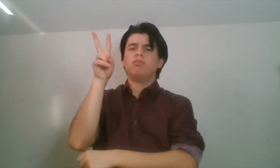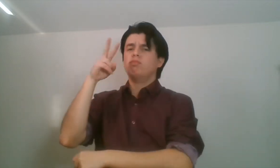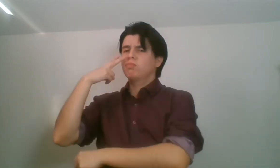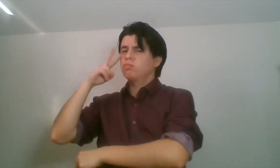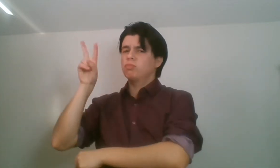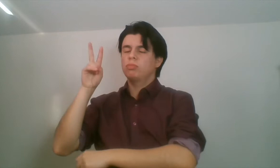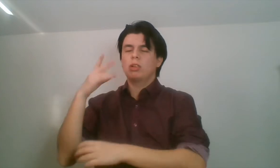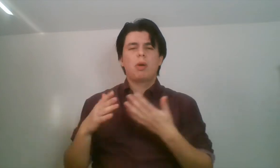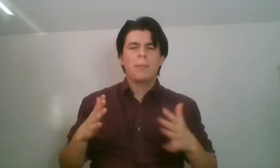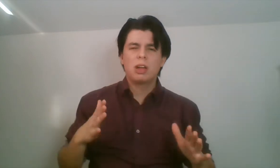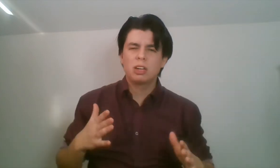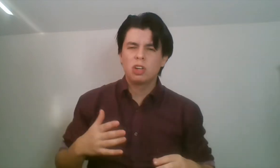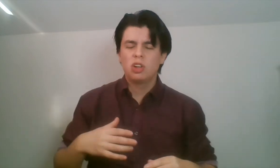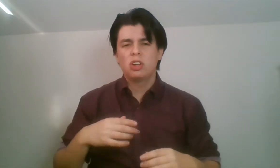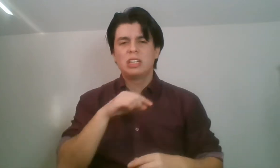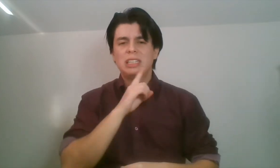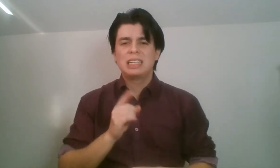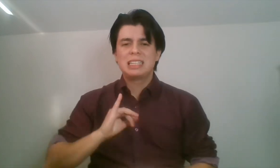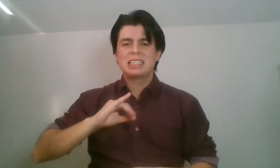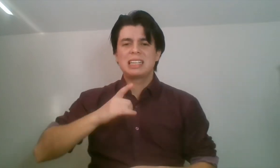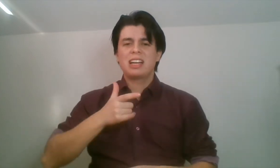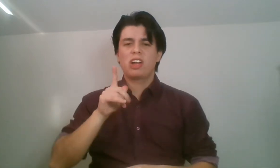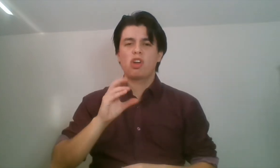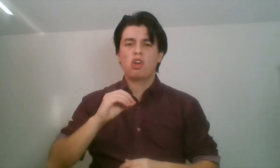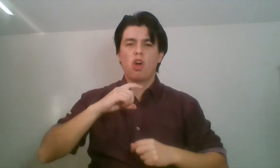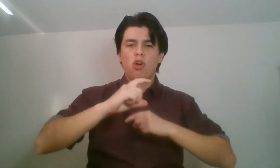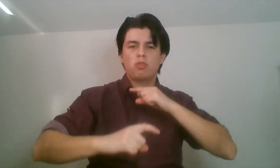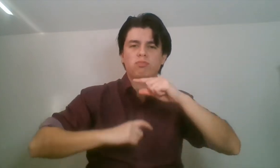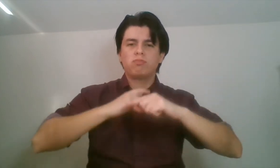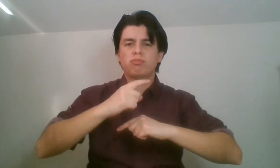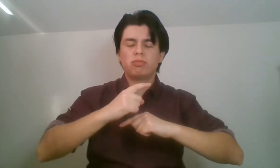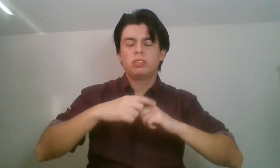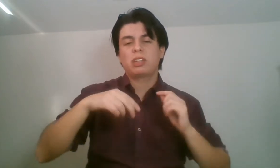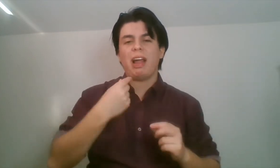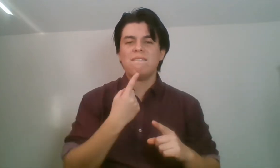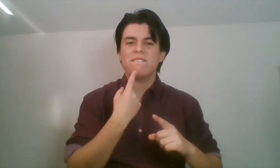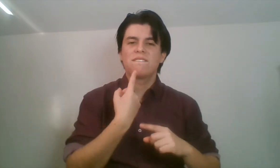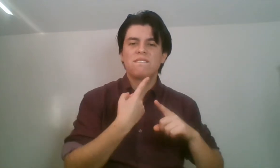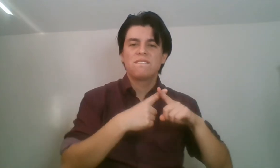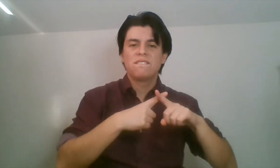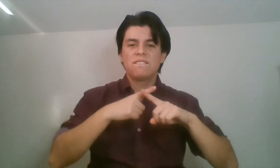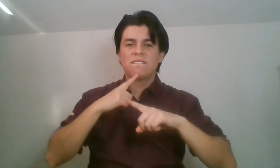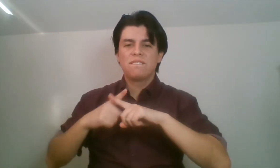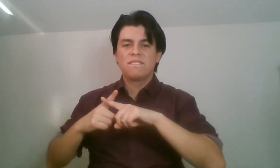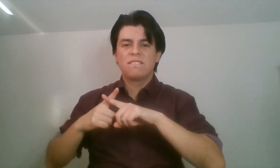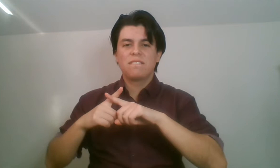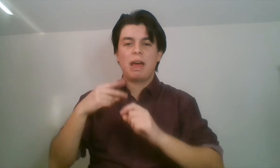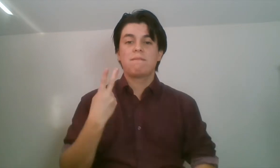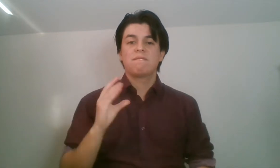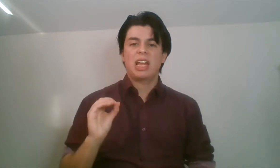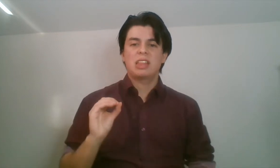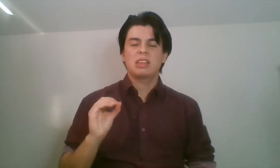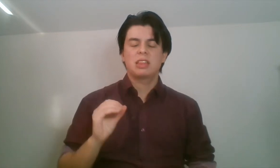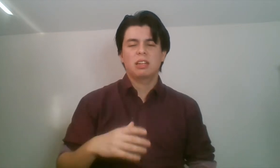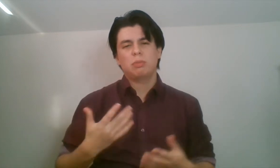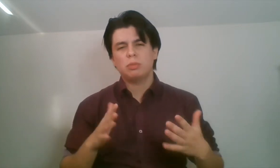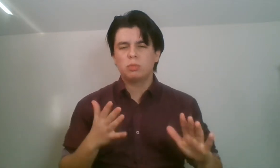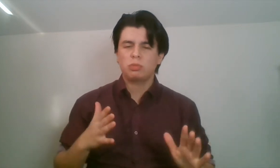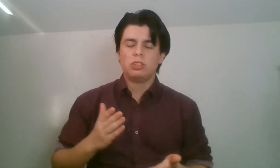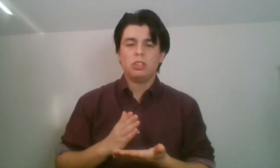que nosotros podemos encontrar son construcciones de siglo XX, inicio del siglo